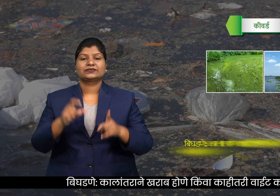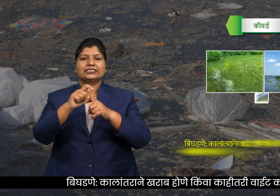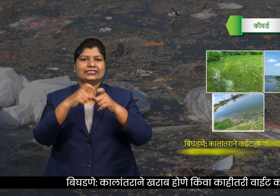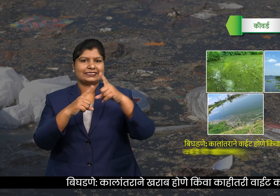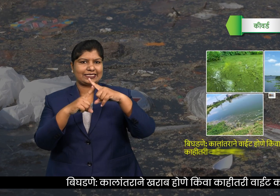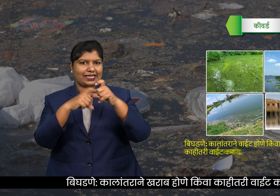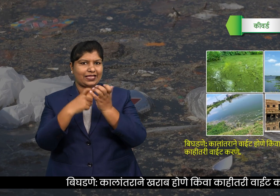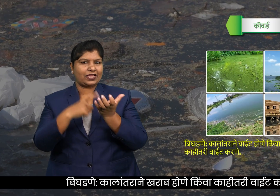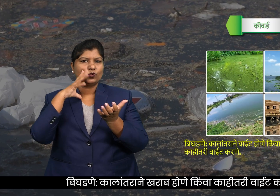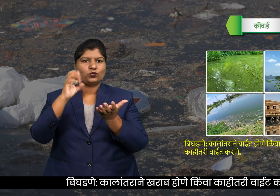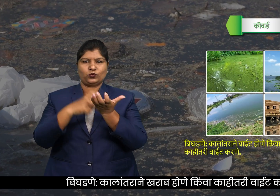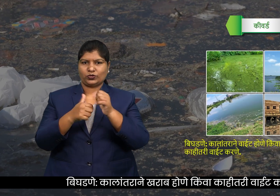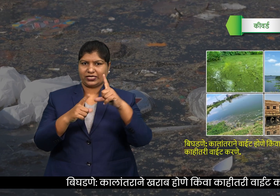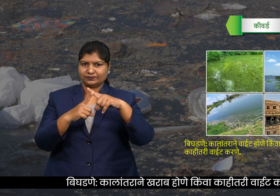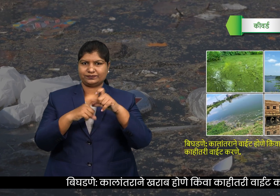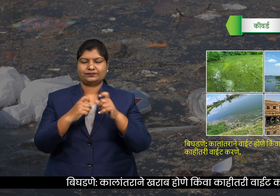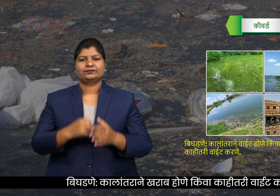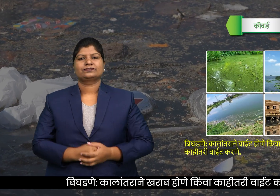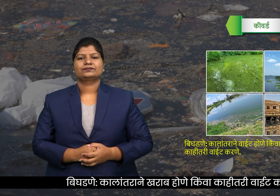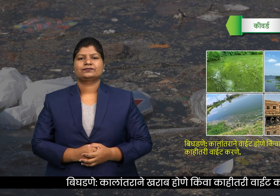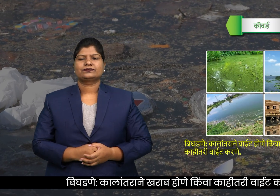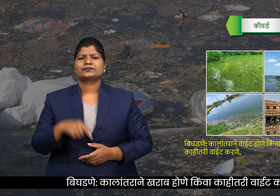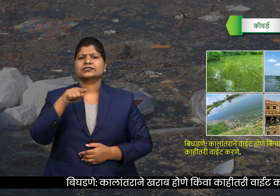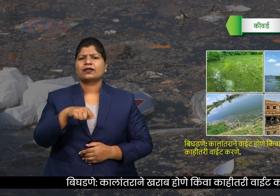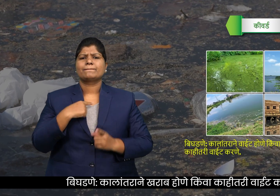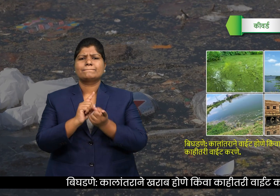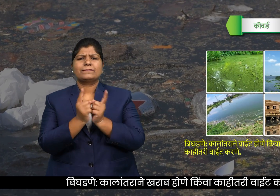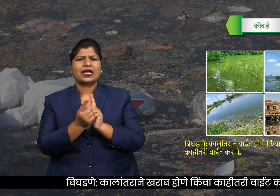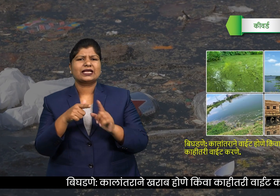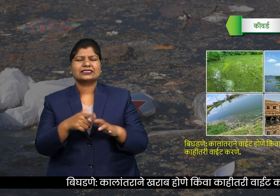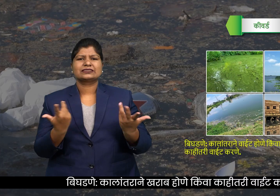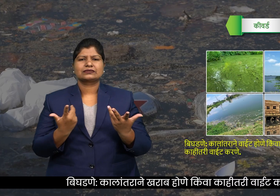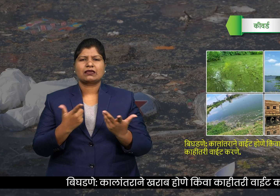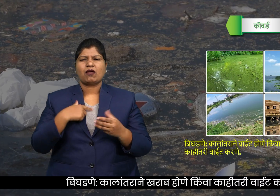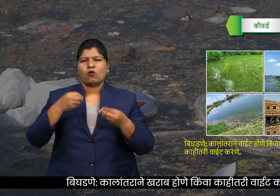बिघडणे, कालांतराने खराब होणे किंवा काहीतरी वाईट करणे.